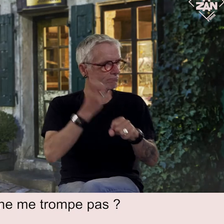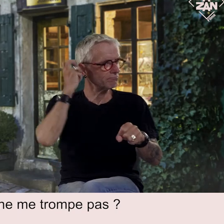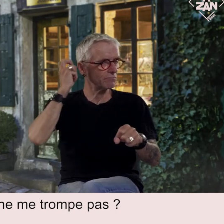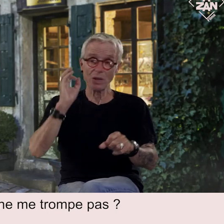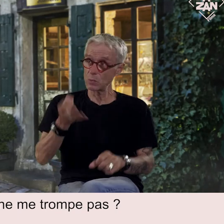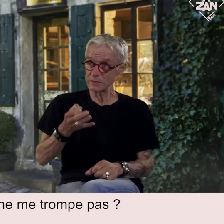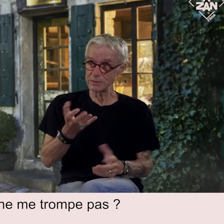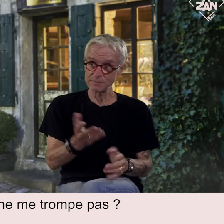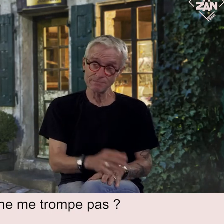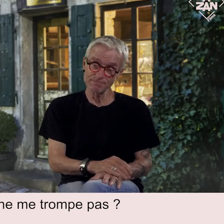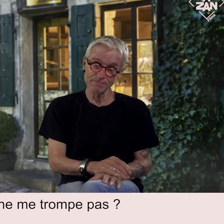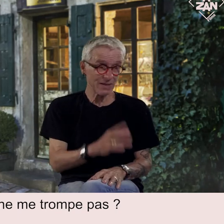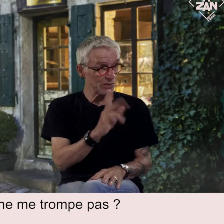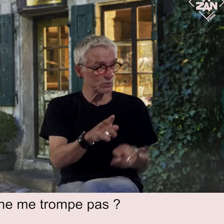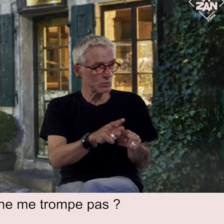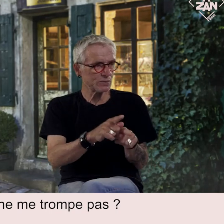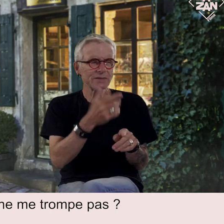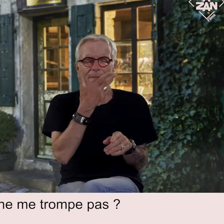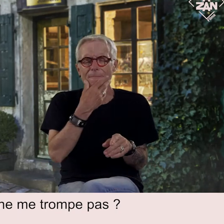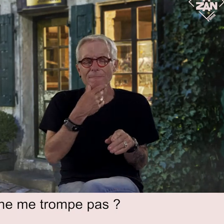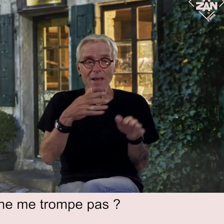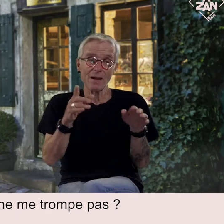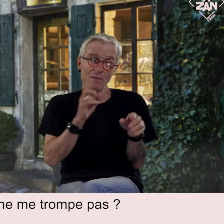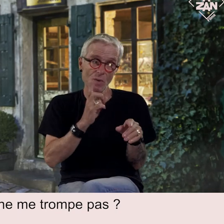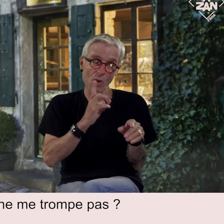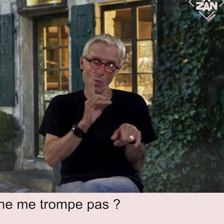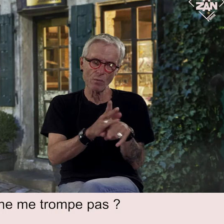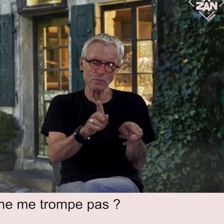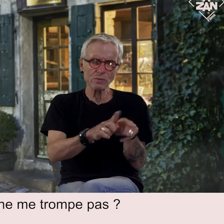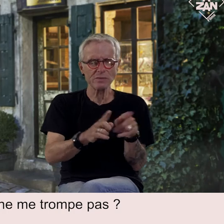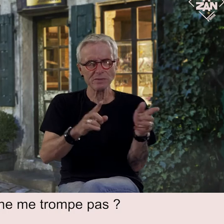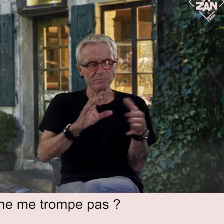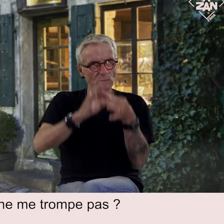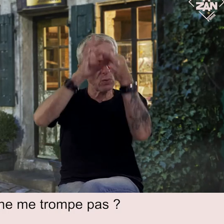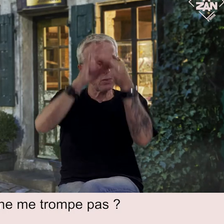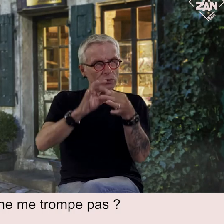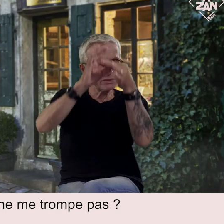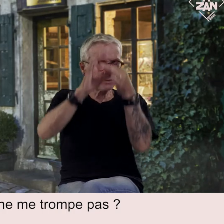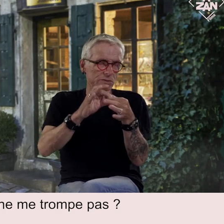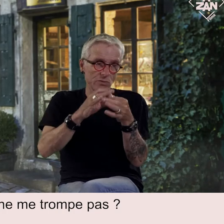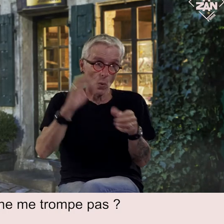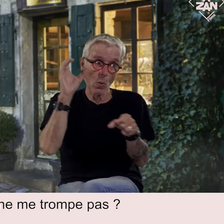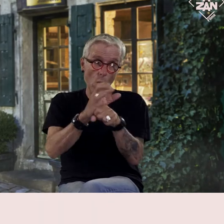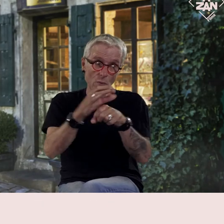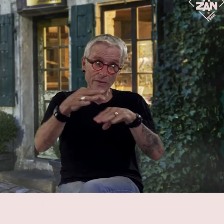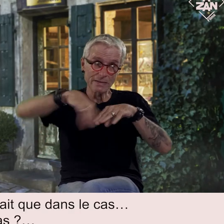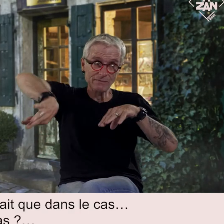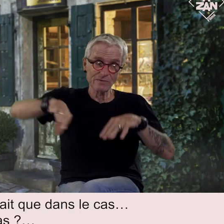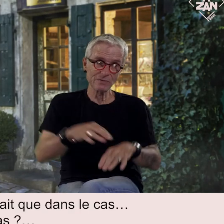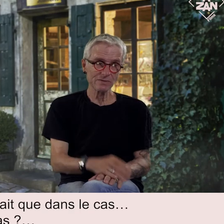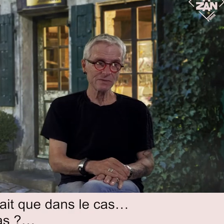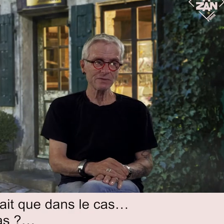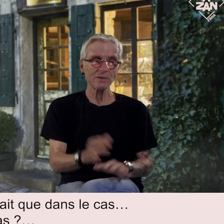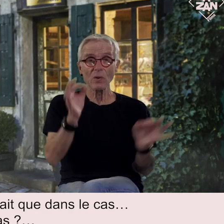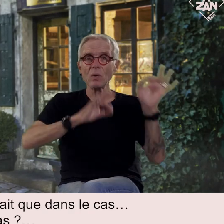Oui. Et celui de ma belle-mère dont les sentiments religieux s'opposent au divorce. La